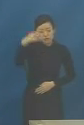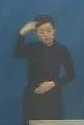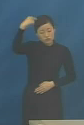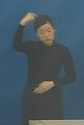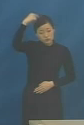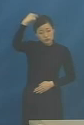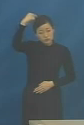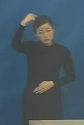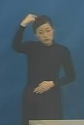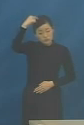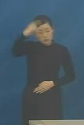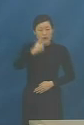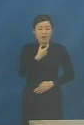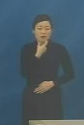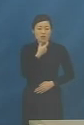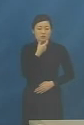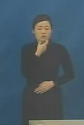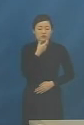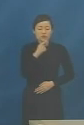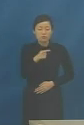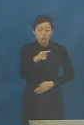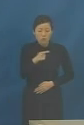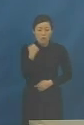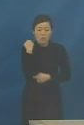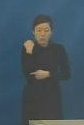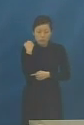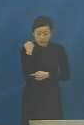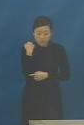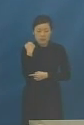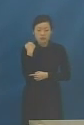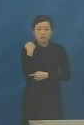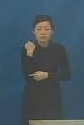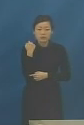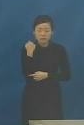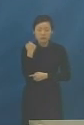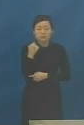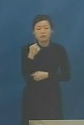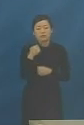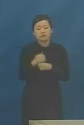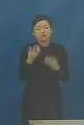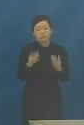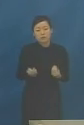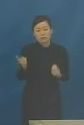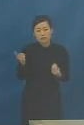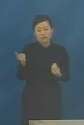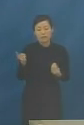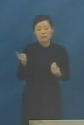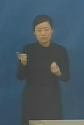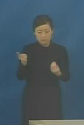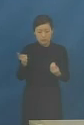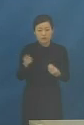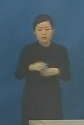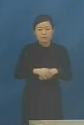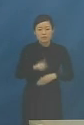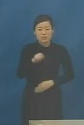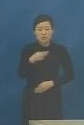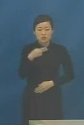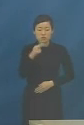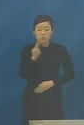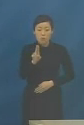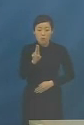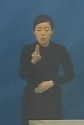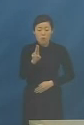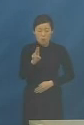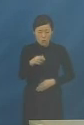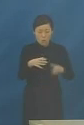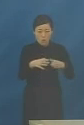たものでありますで特にこの第8頭蓋骨はこの脳みそがたくさん残ったことで知られる頭蓋